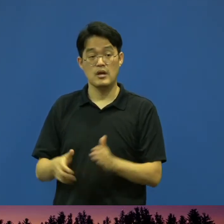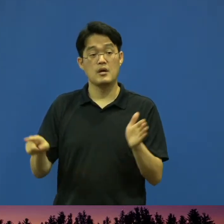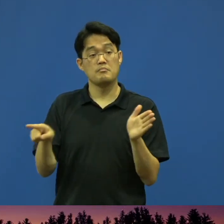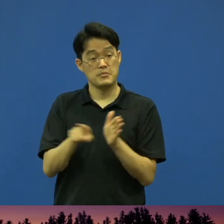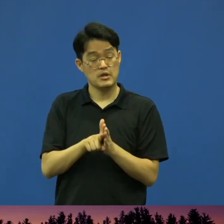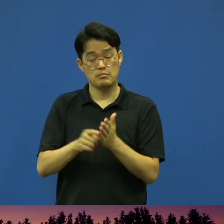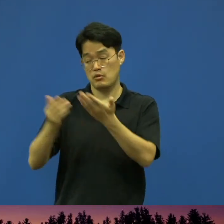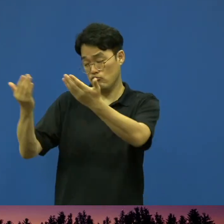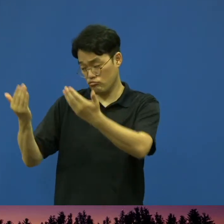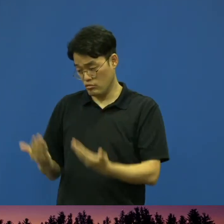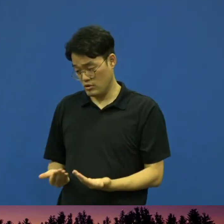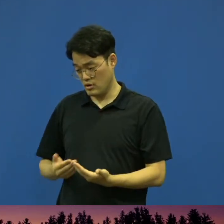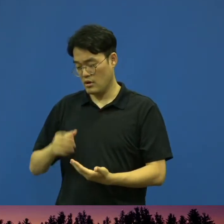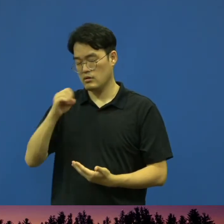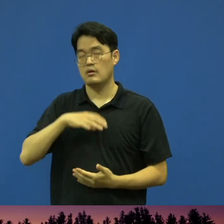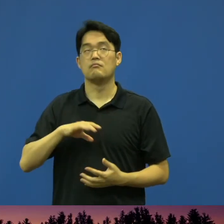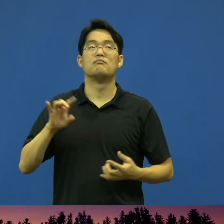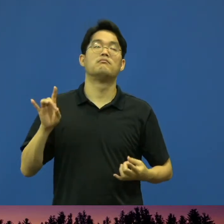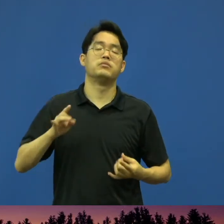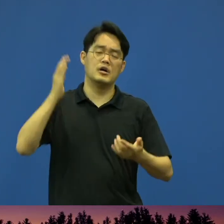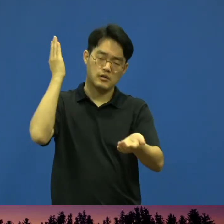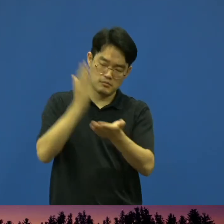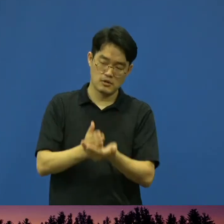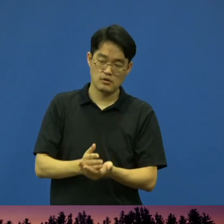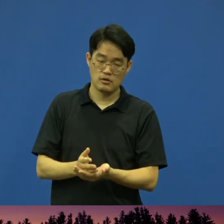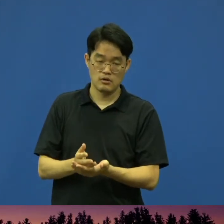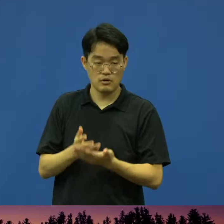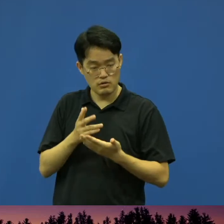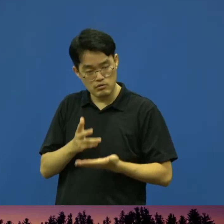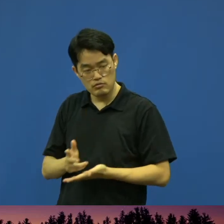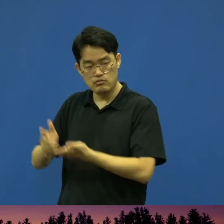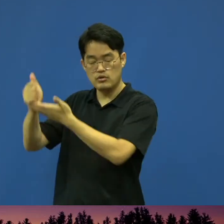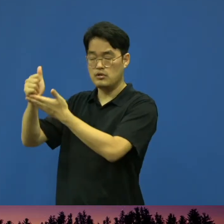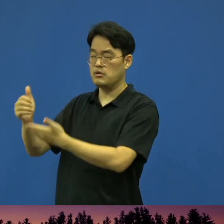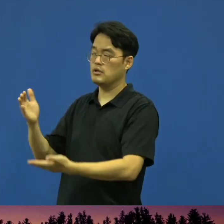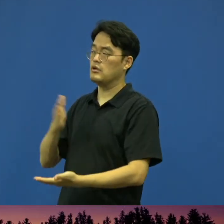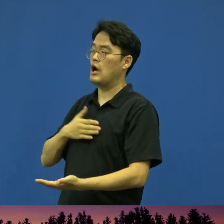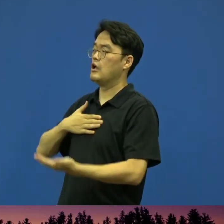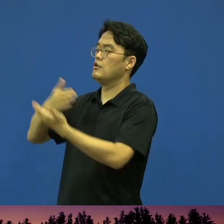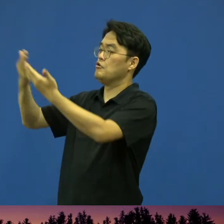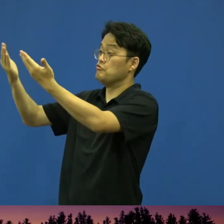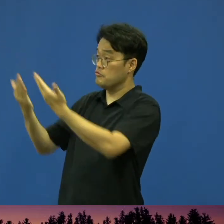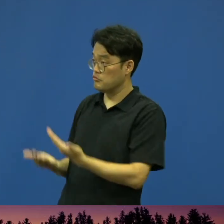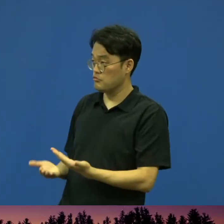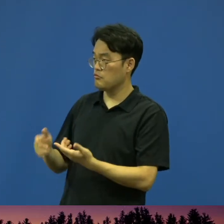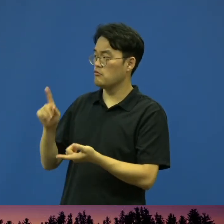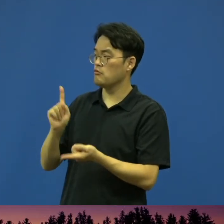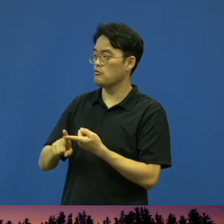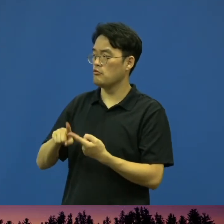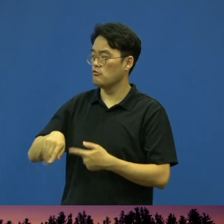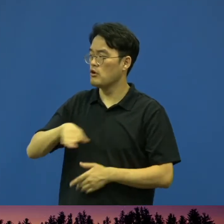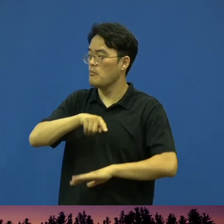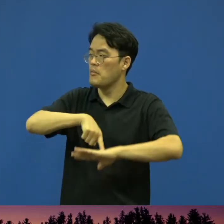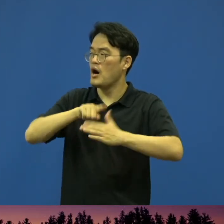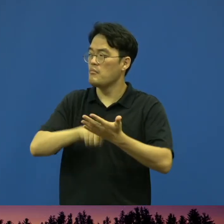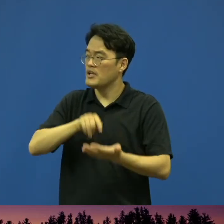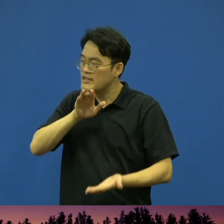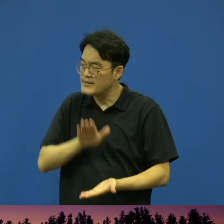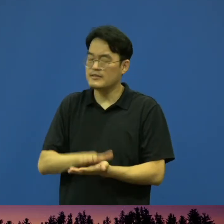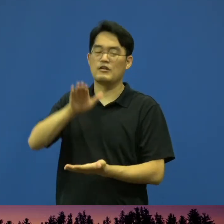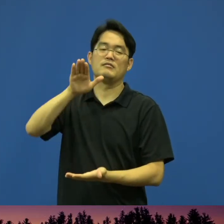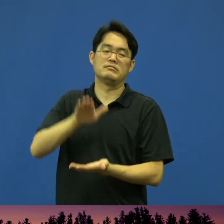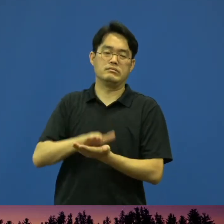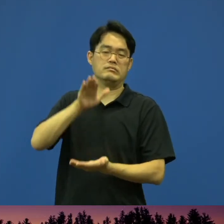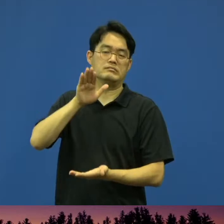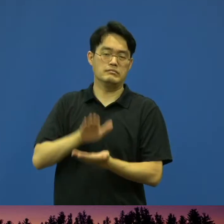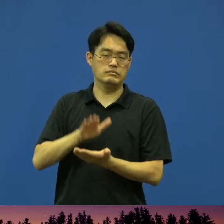마십시오. 주님을 향한 심장이 예전에는 있었는데 이제는 냉랭합니까? 동역자 여러분, 주님을 향한 눈물이 예전에는 있었는데 이제는